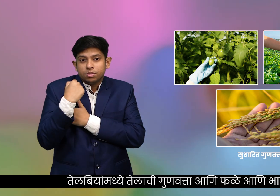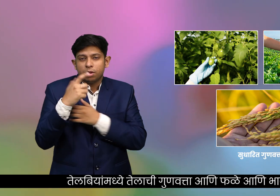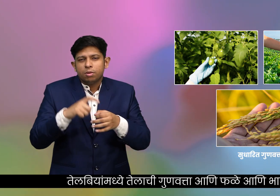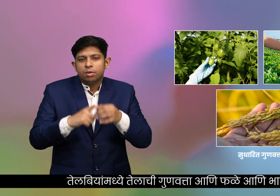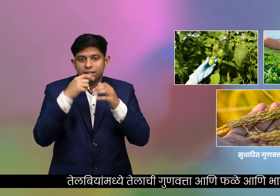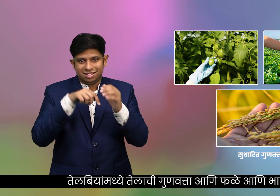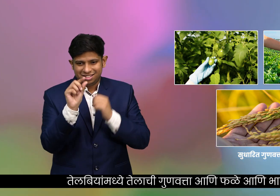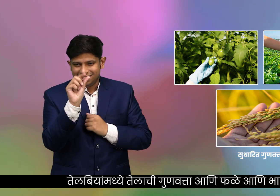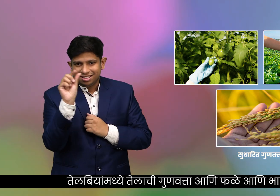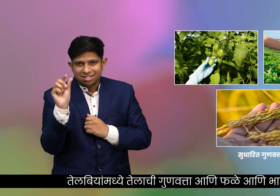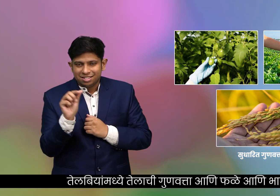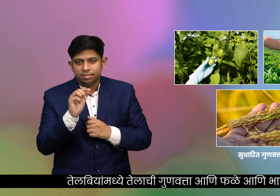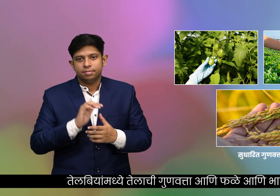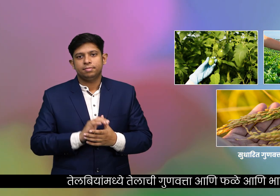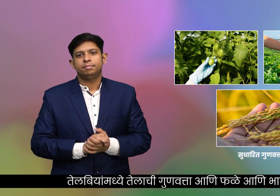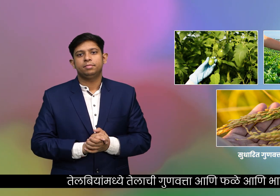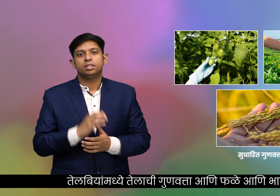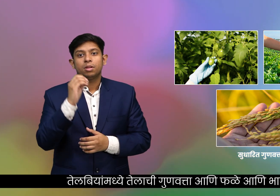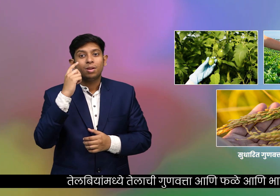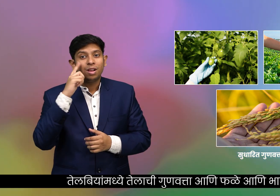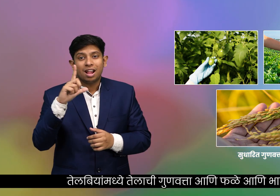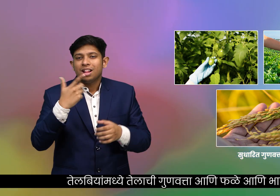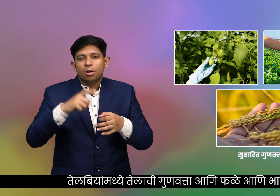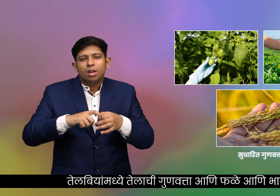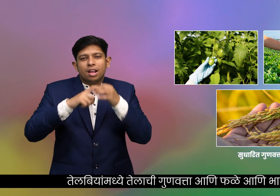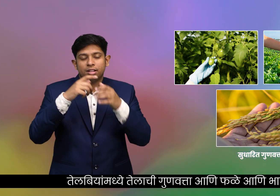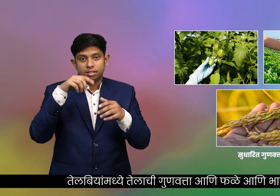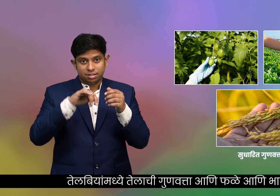तेलबियांमध्ये तेलांची गुणवत्ता आणि फळे आणि भाज्यांमध्ये